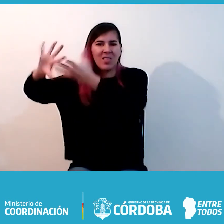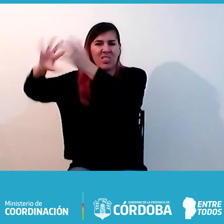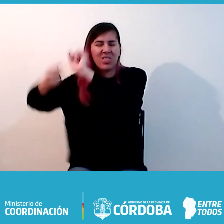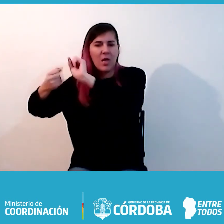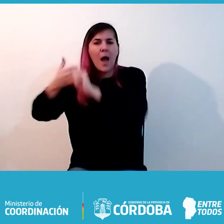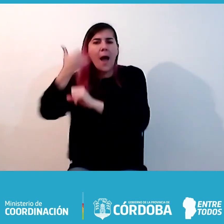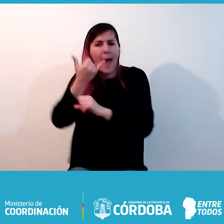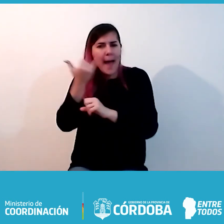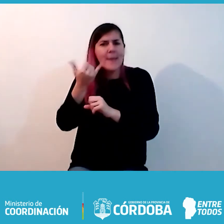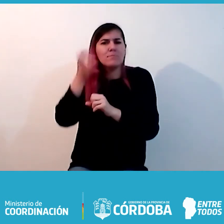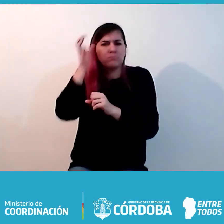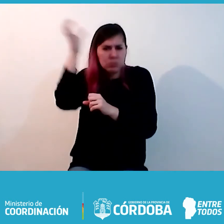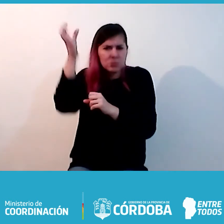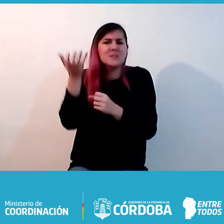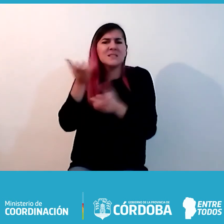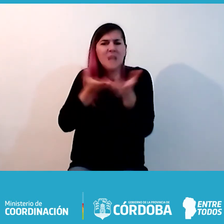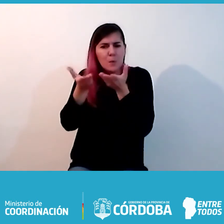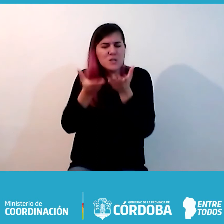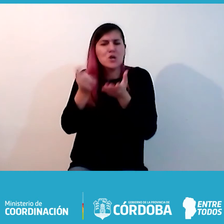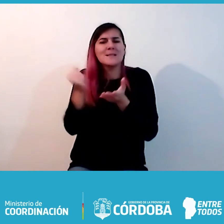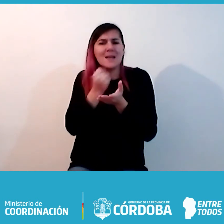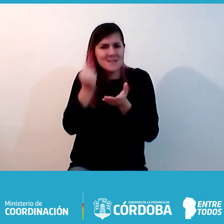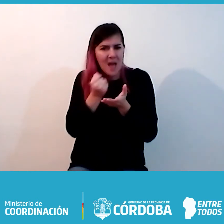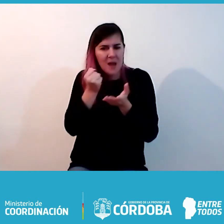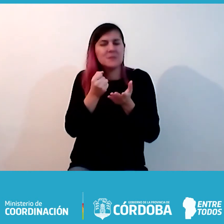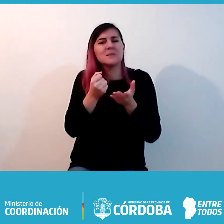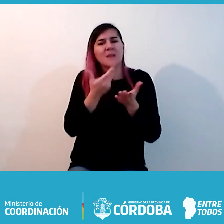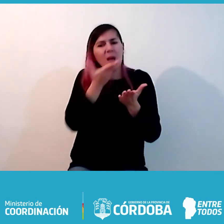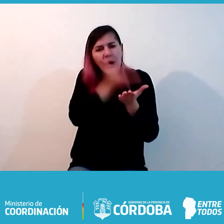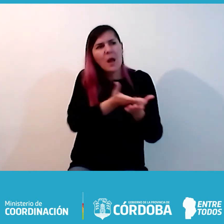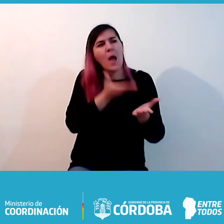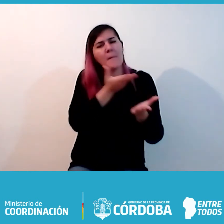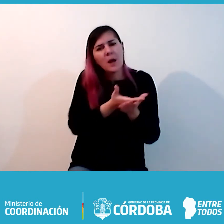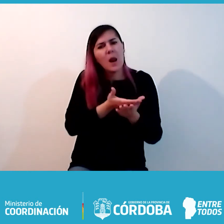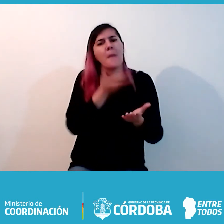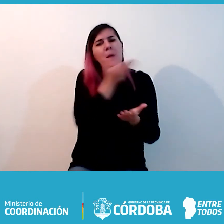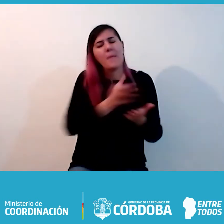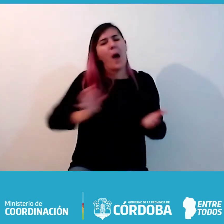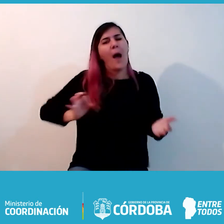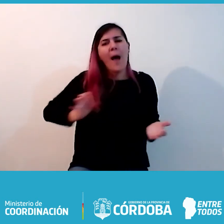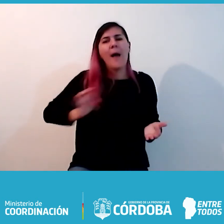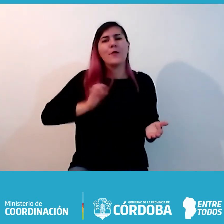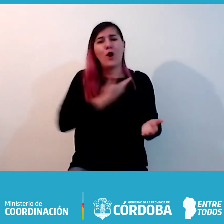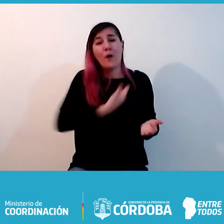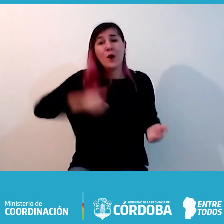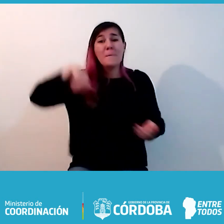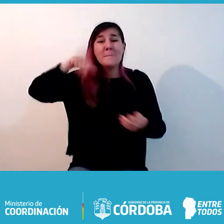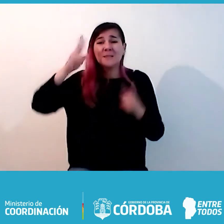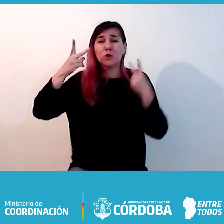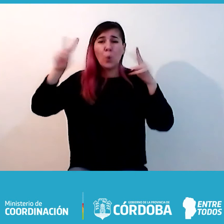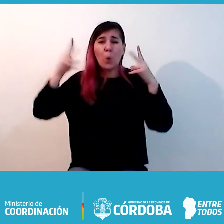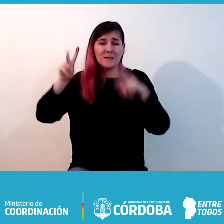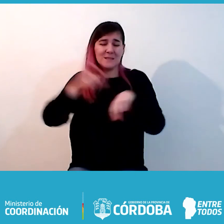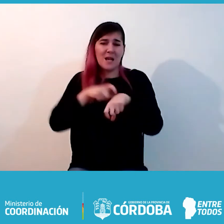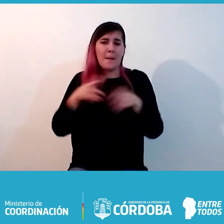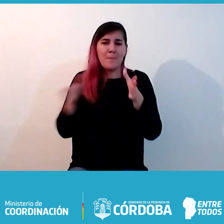un colapso de los servicios esenciales del Valle de Punilla, lo que se reclama hace años al gobierno de la provincia, más aún en la época turística.